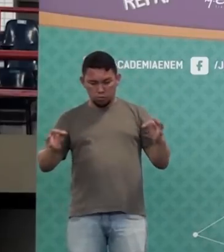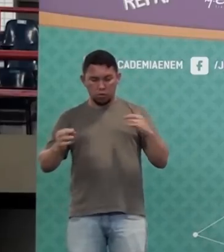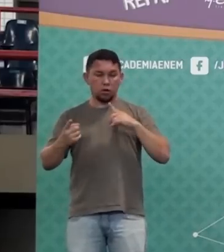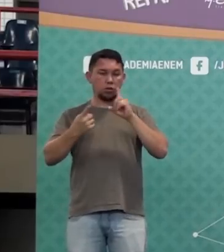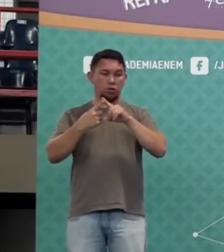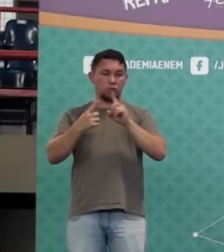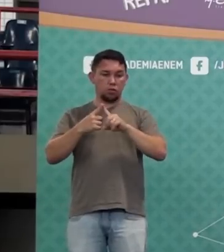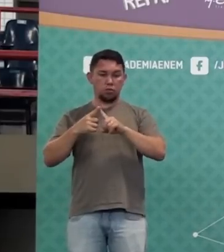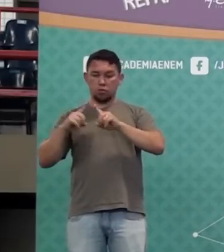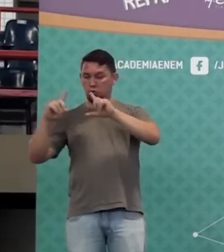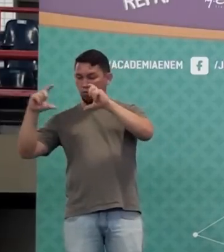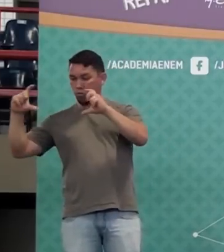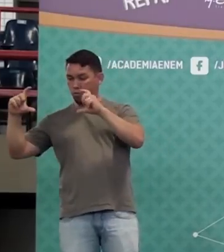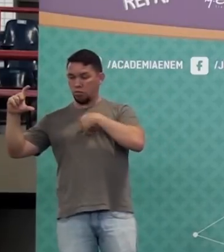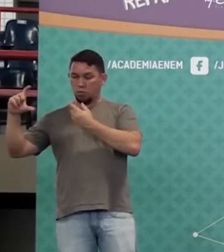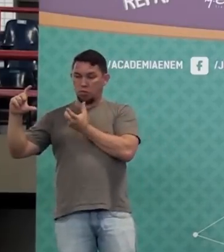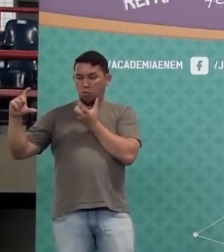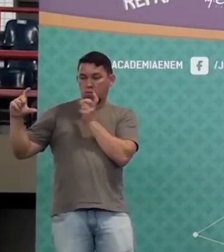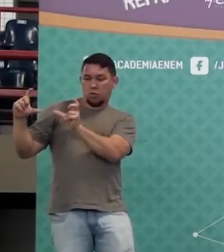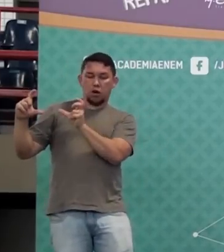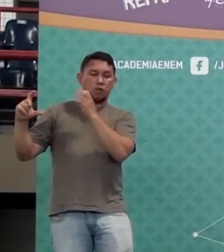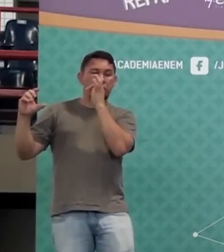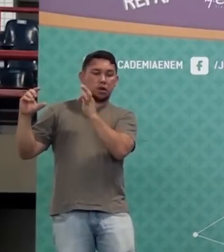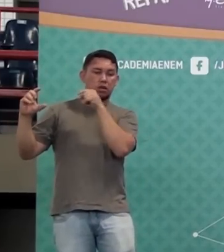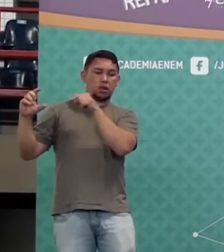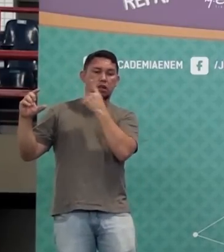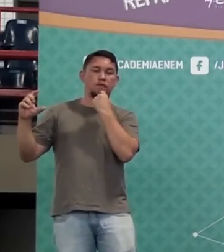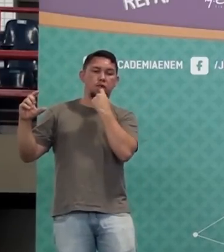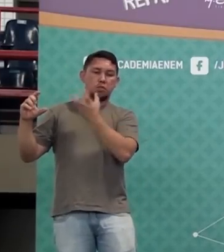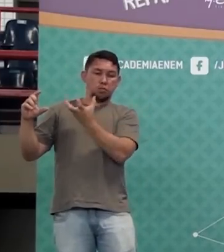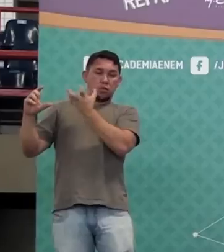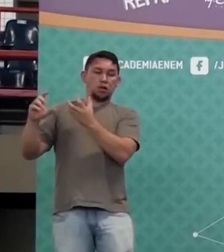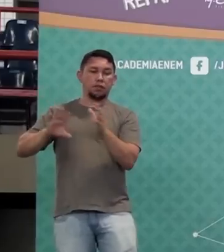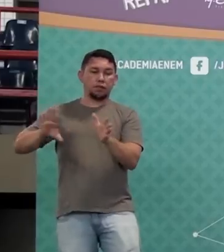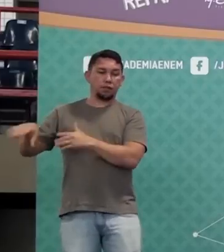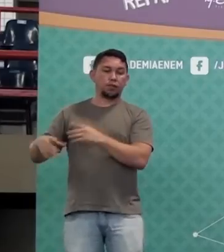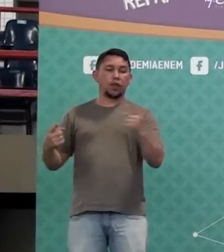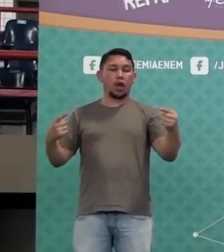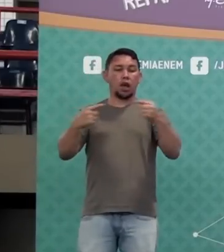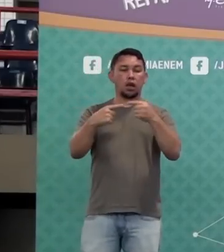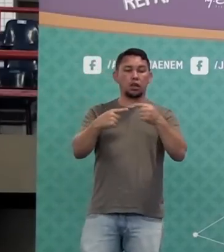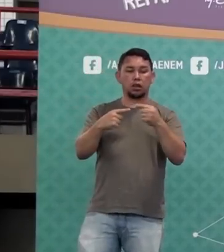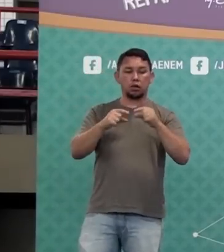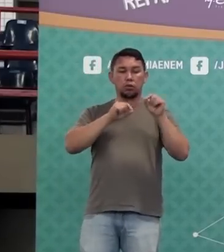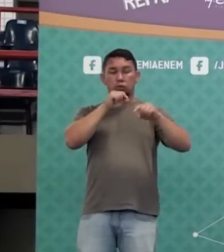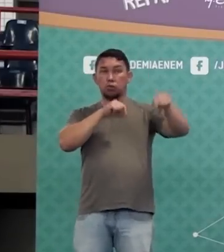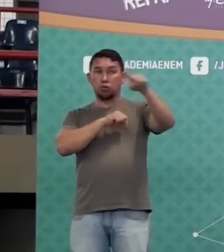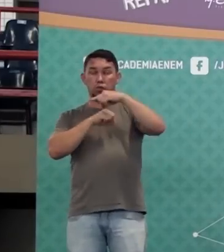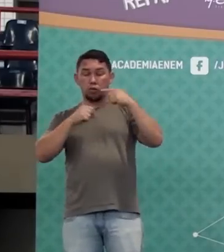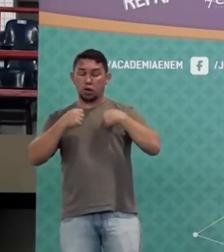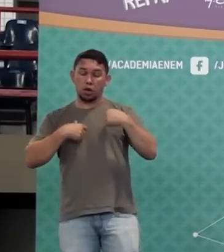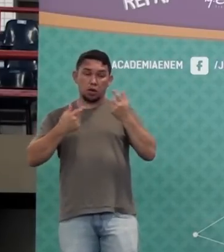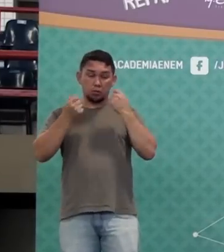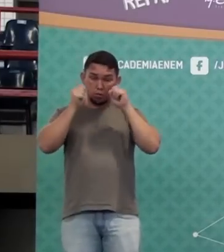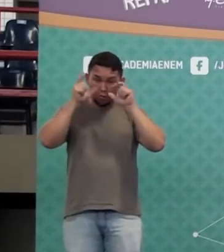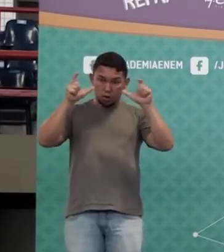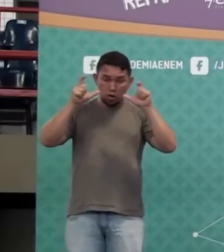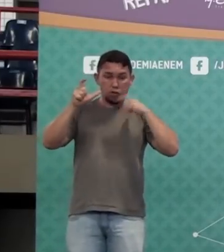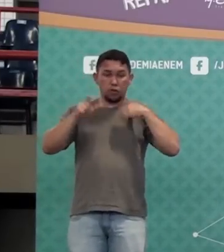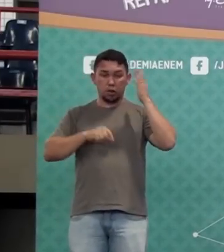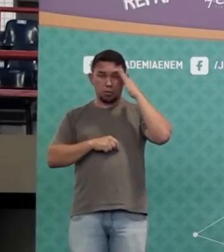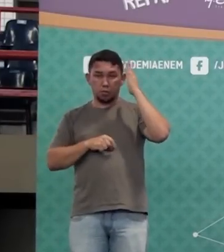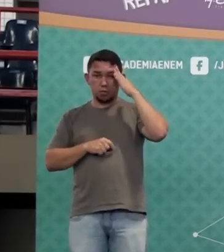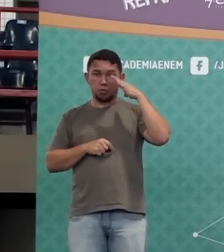entre parênteses a forma correta, tá? Com relação à sua atenção, você deve